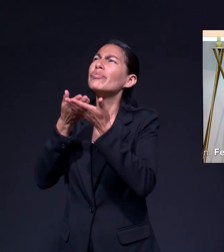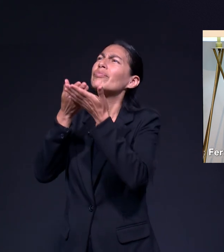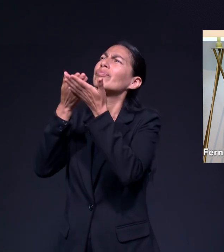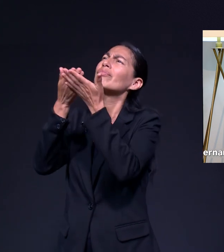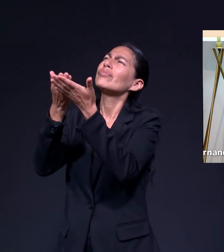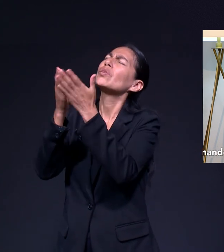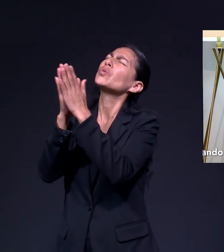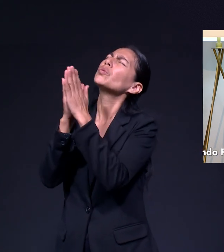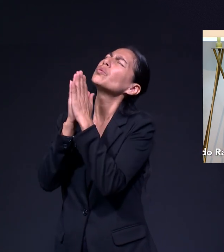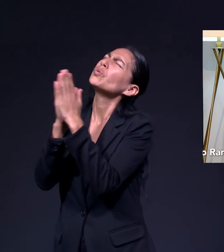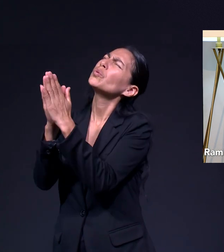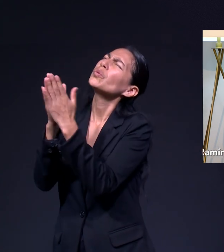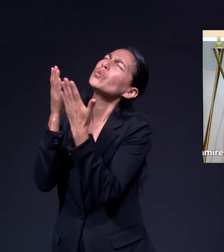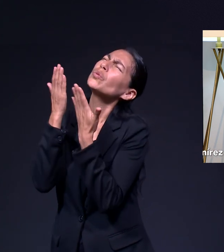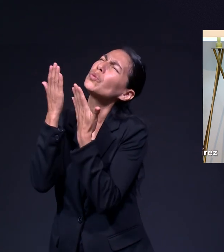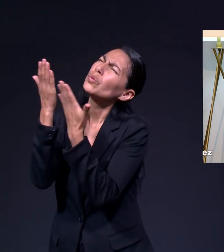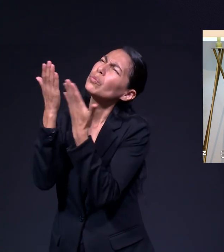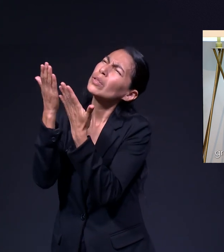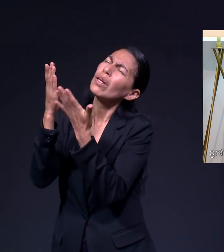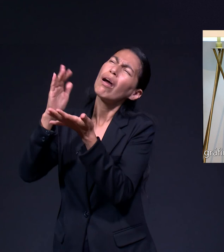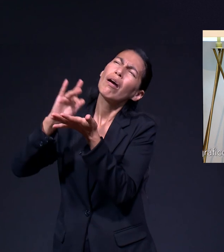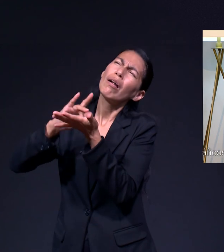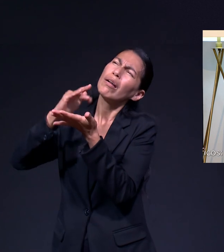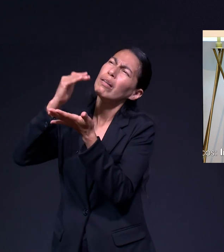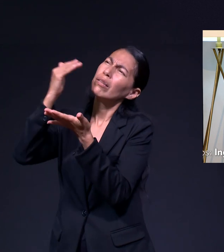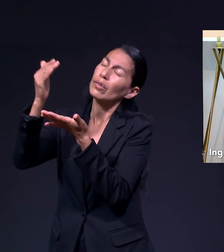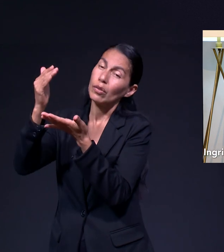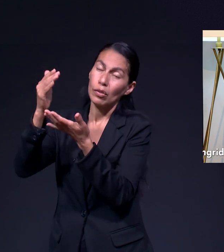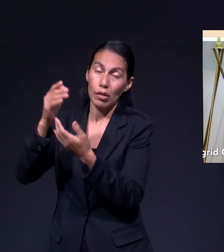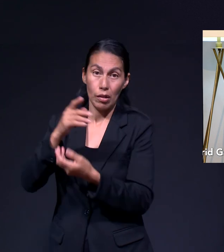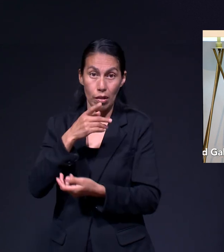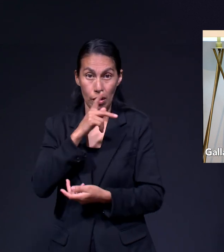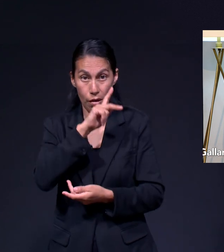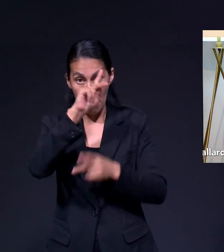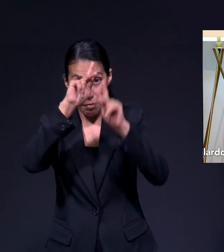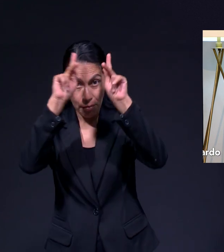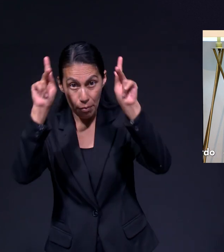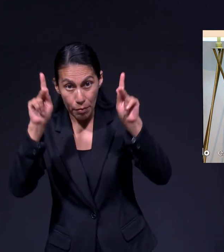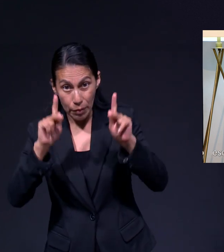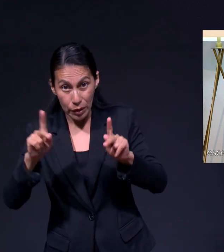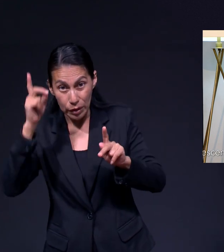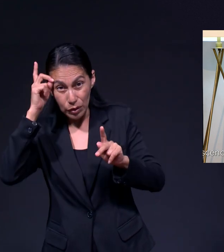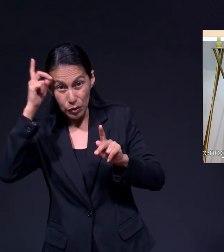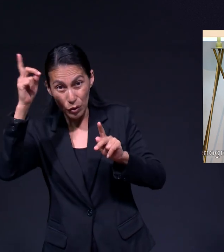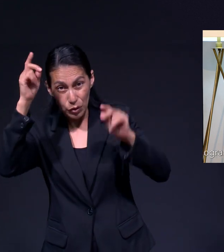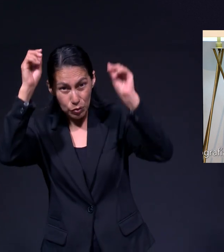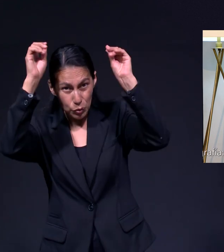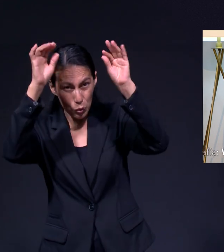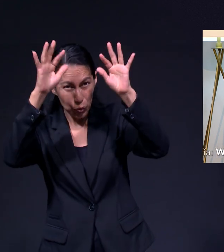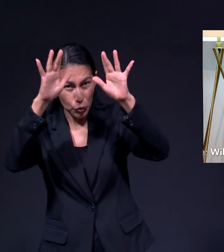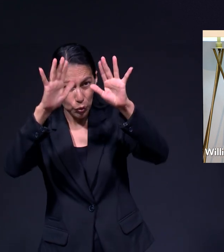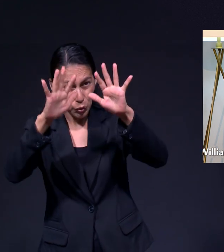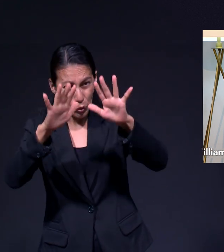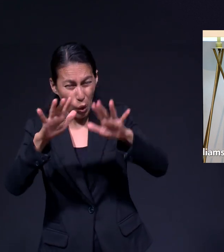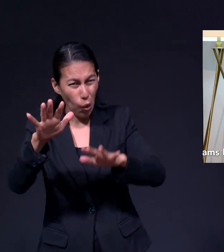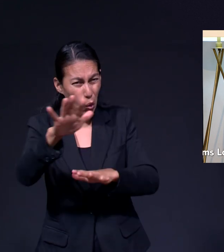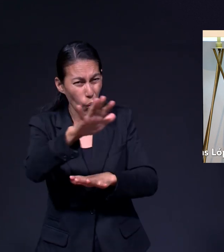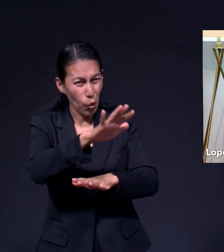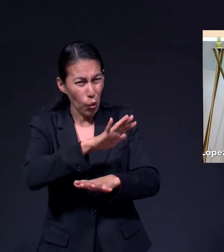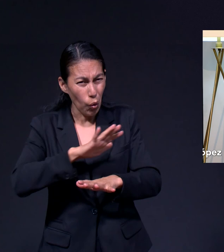ruego con acciones de gracias más de dios que sobrepasa todo